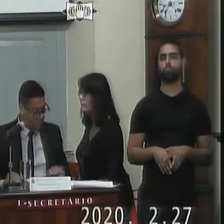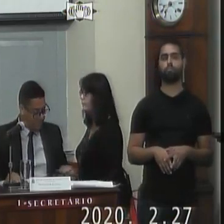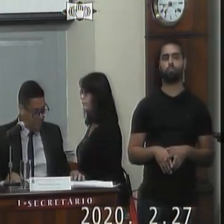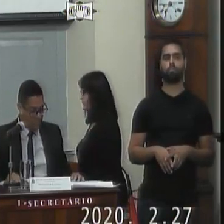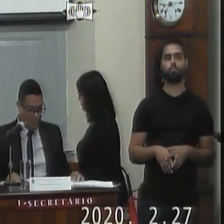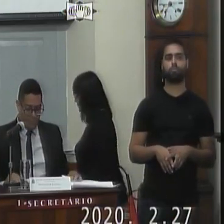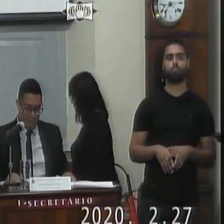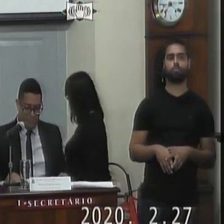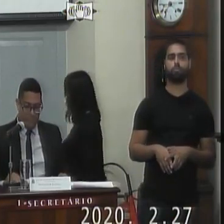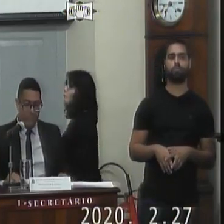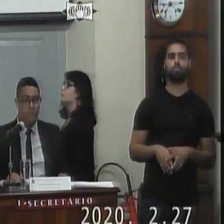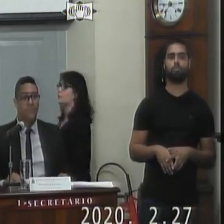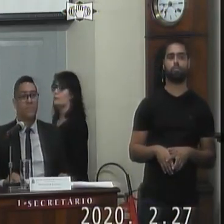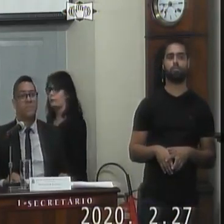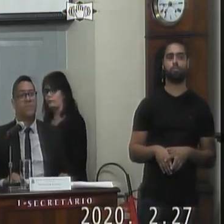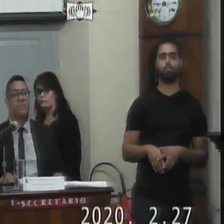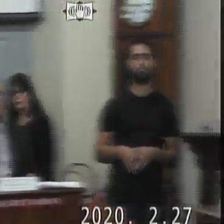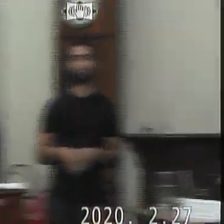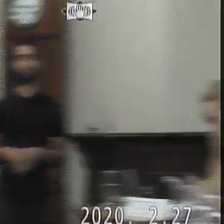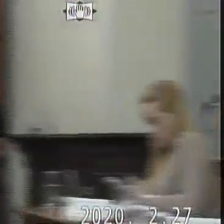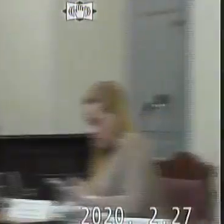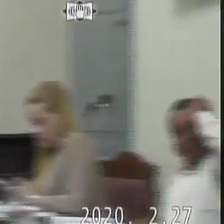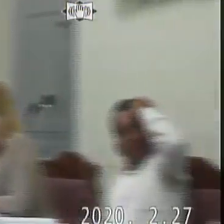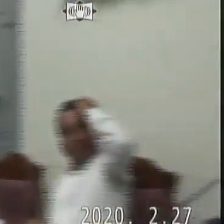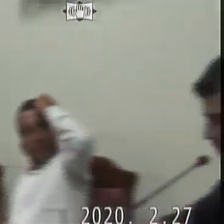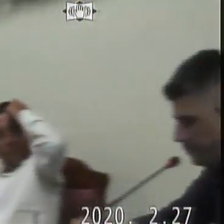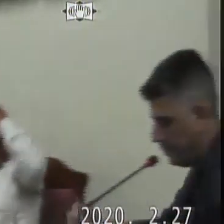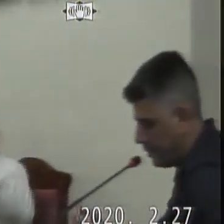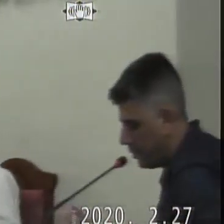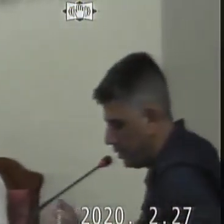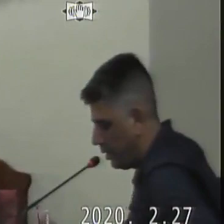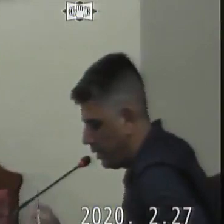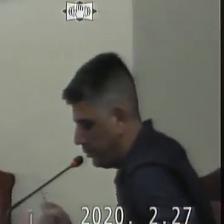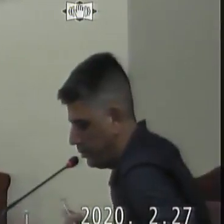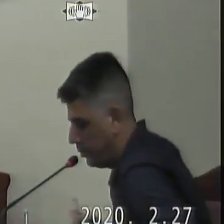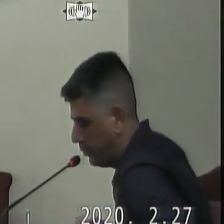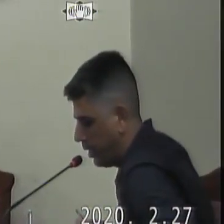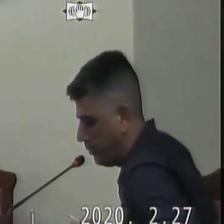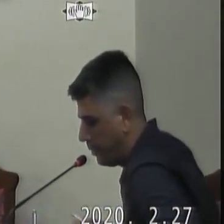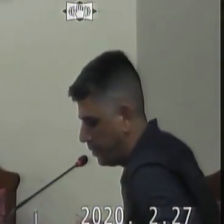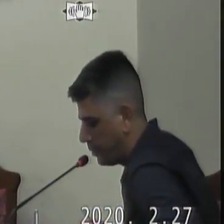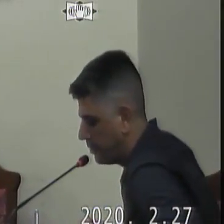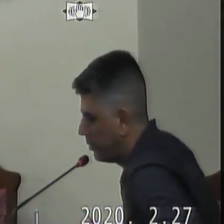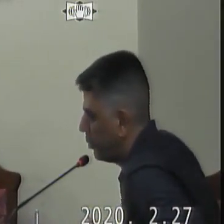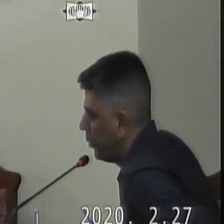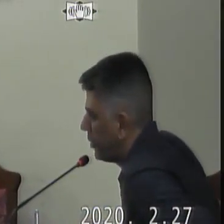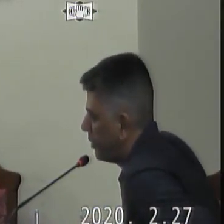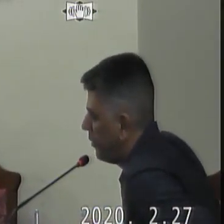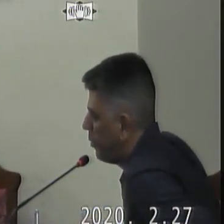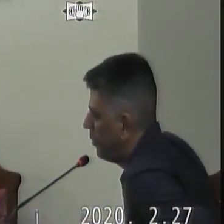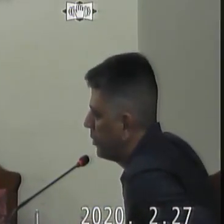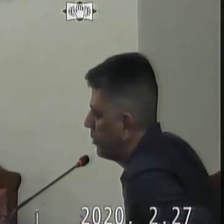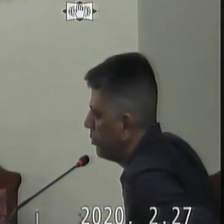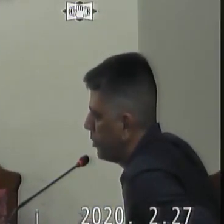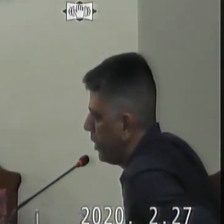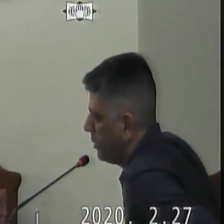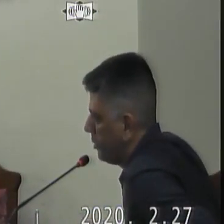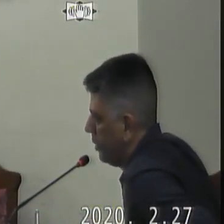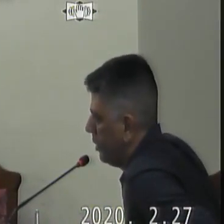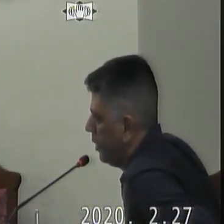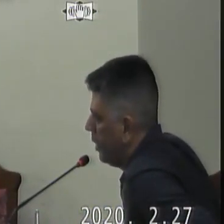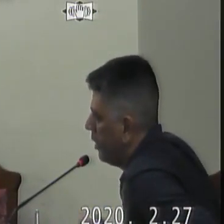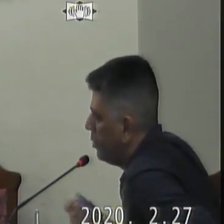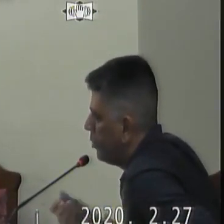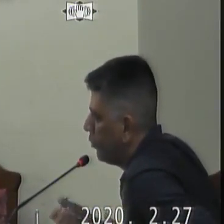Presidente, pela ordem. Eu não consegui perceber, mas aqui no encaminhamento está dizendo que o projeto vem com a medida de